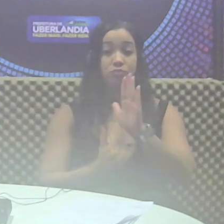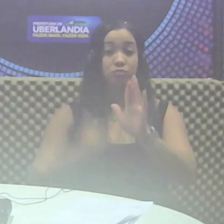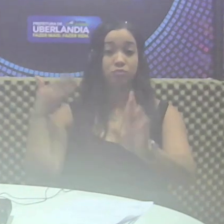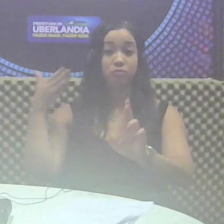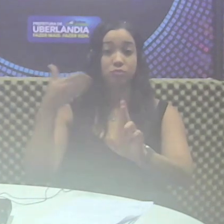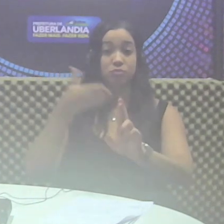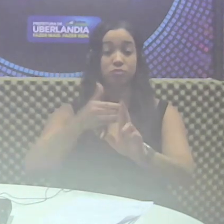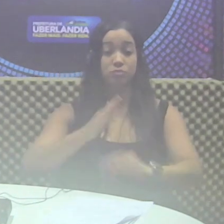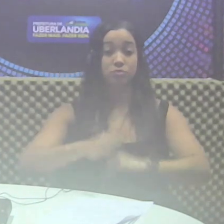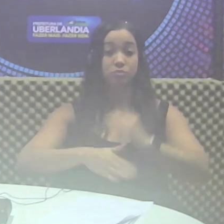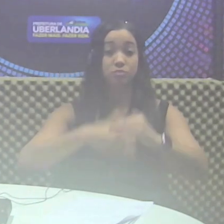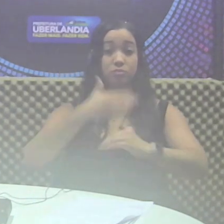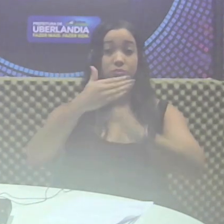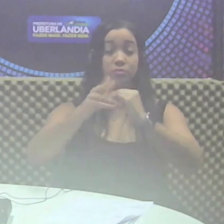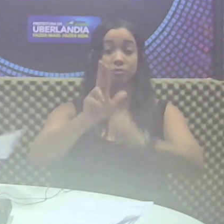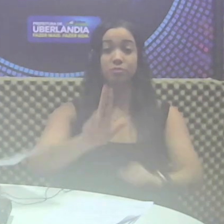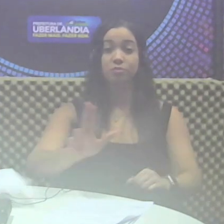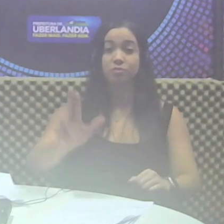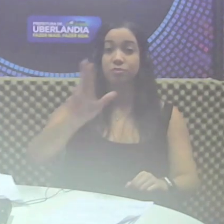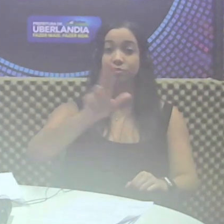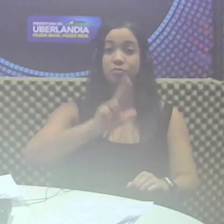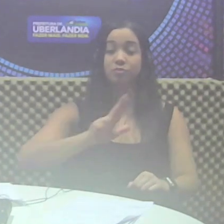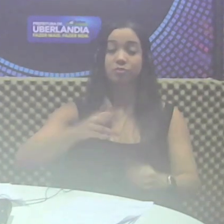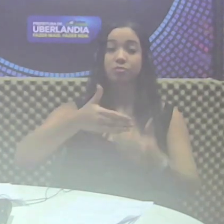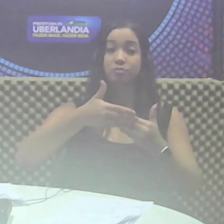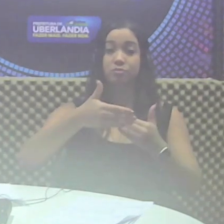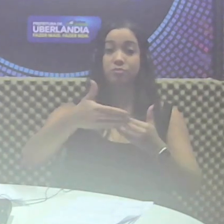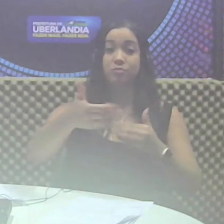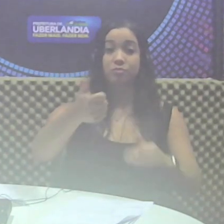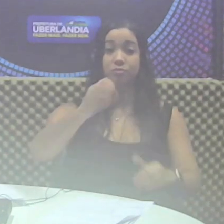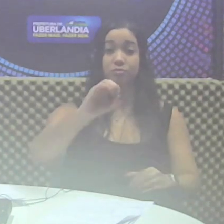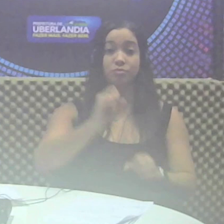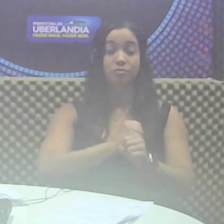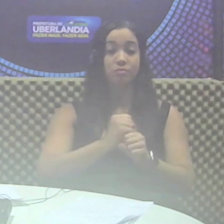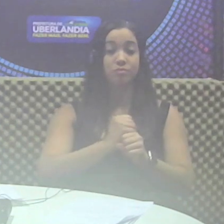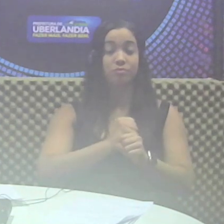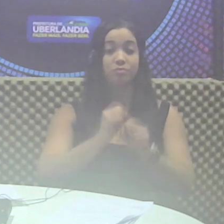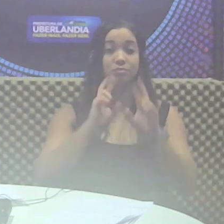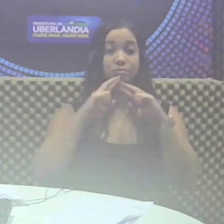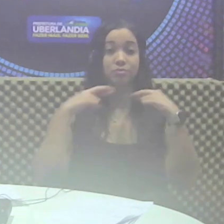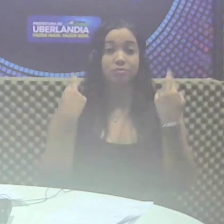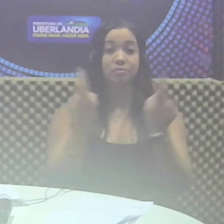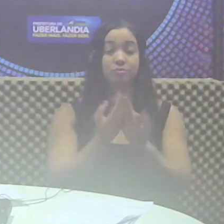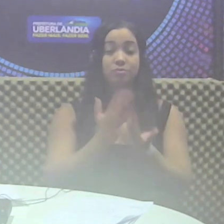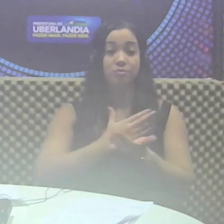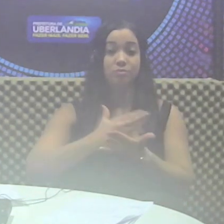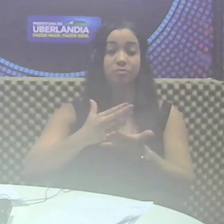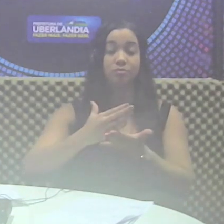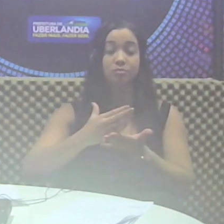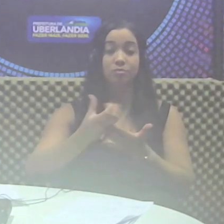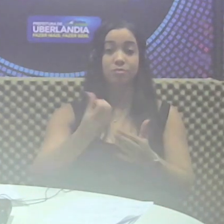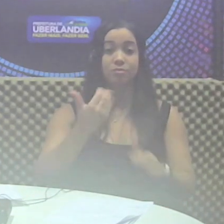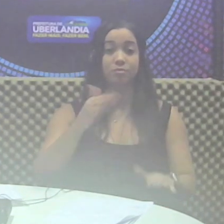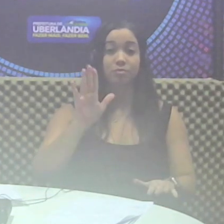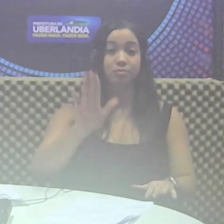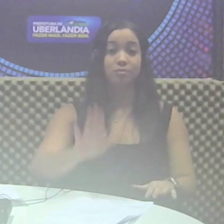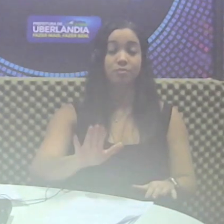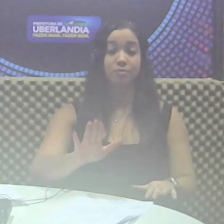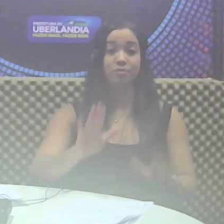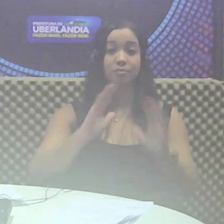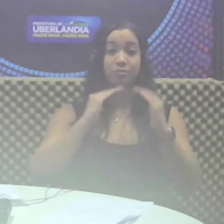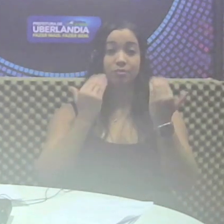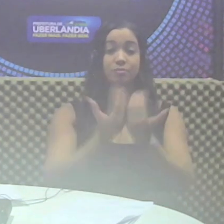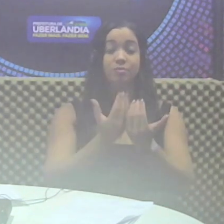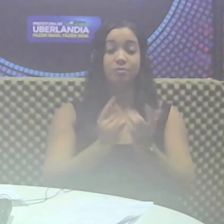para o desenvolvimento de Uberlândia nos próximos 10 anos. A reunião começa às 6h30 da tarde no auditório do